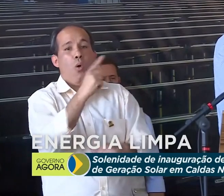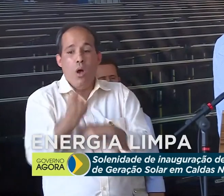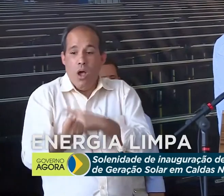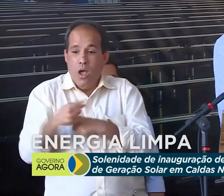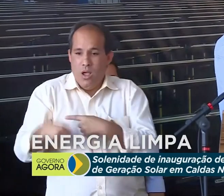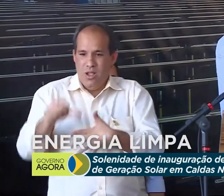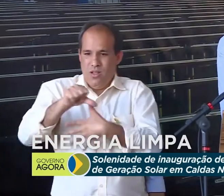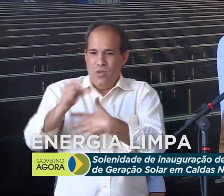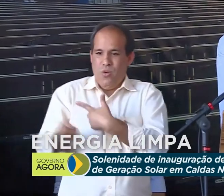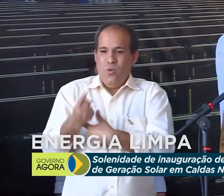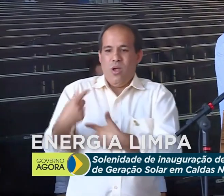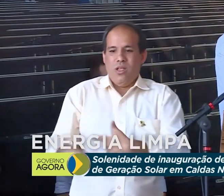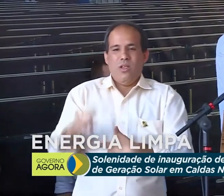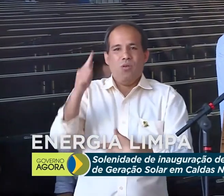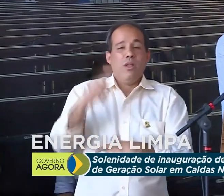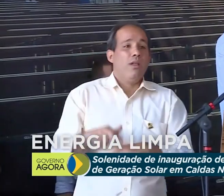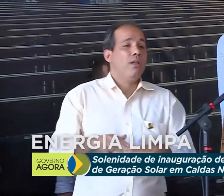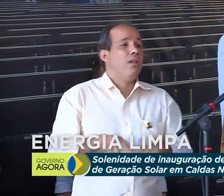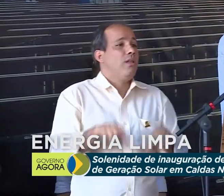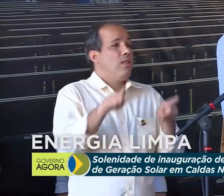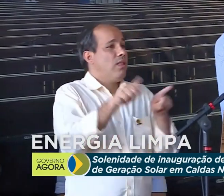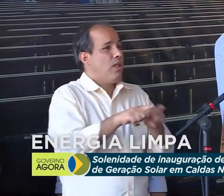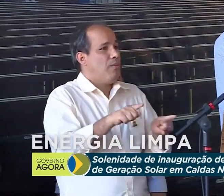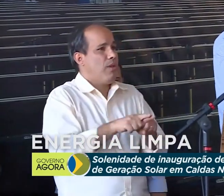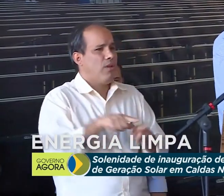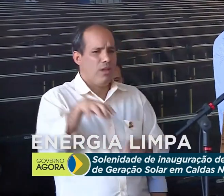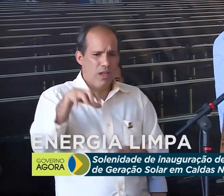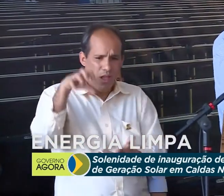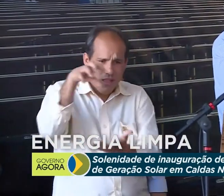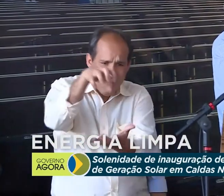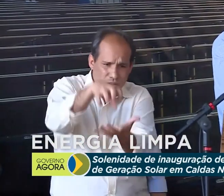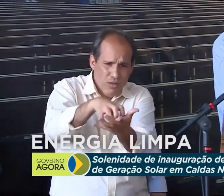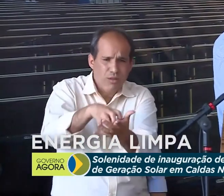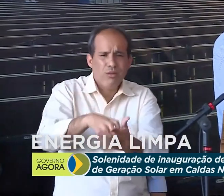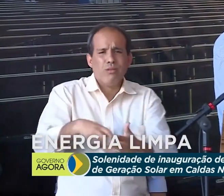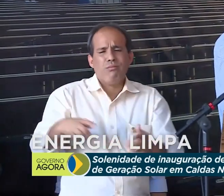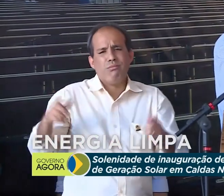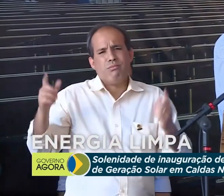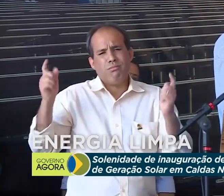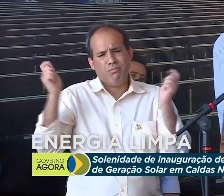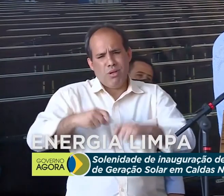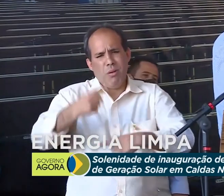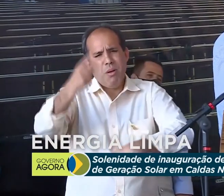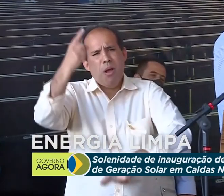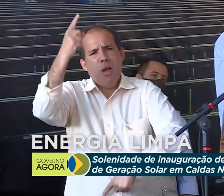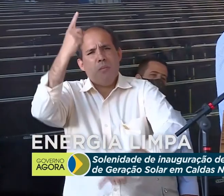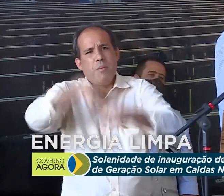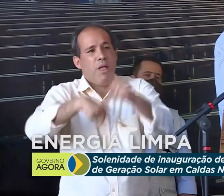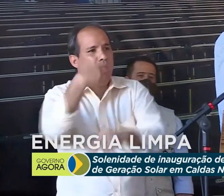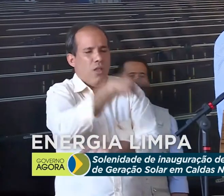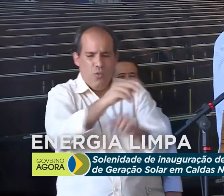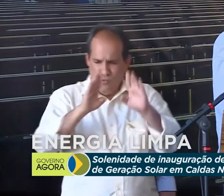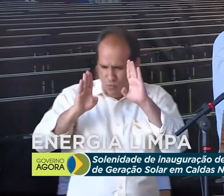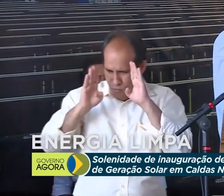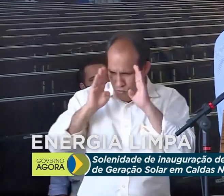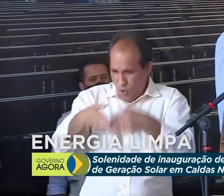setores mais promissores diante da nova opção de Vossa Excelência no novo